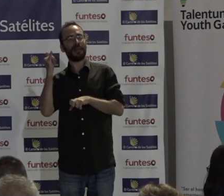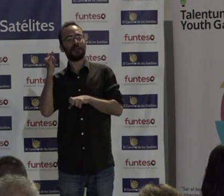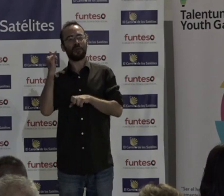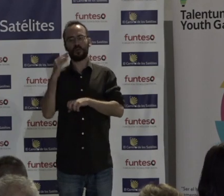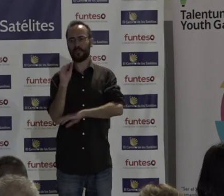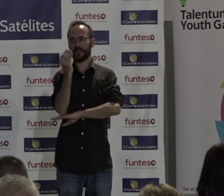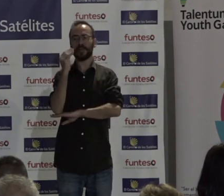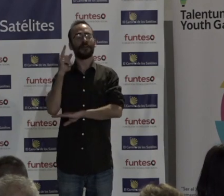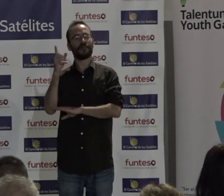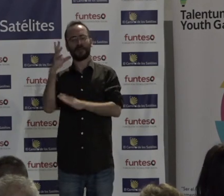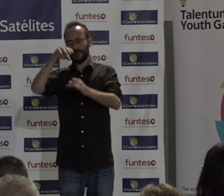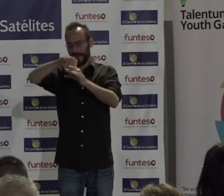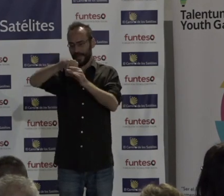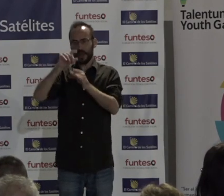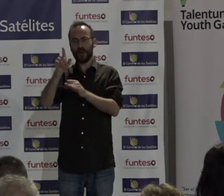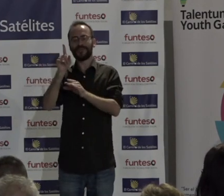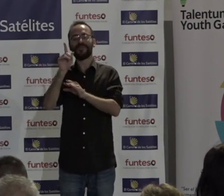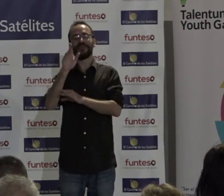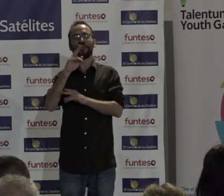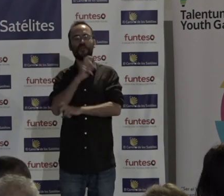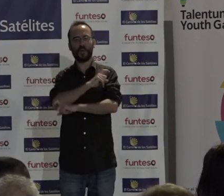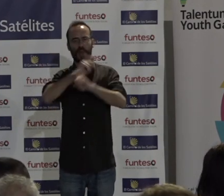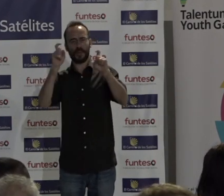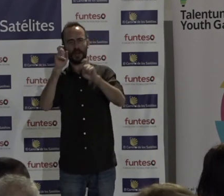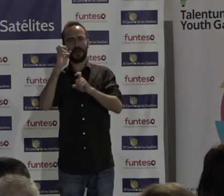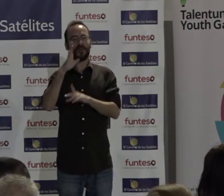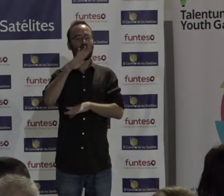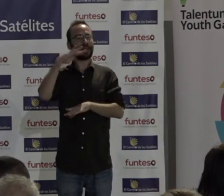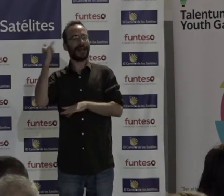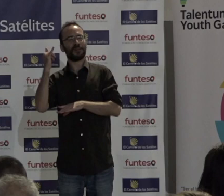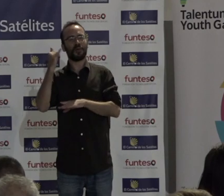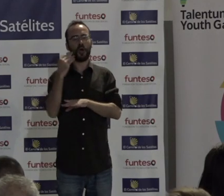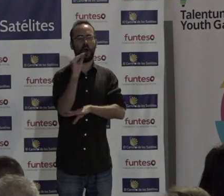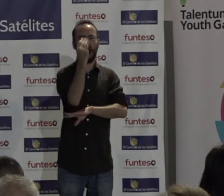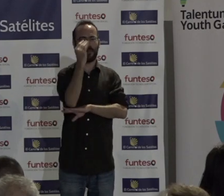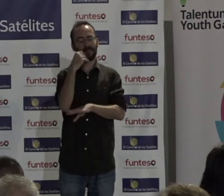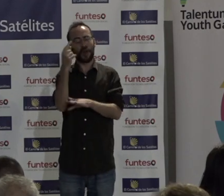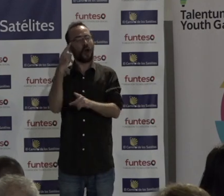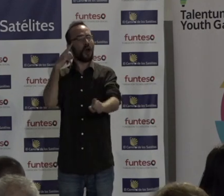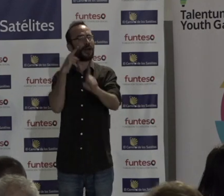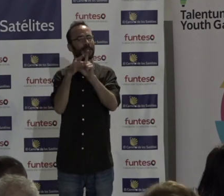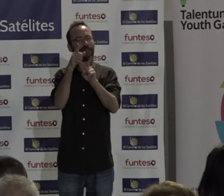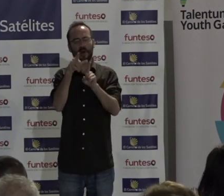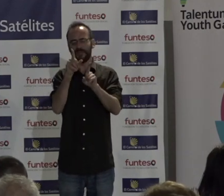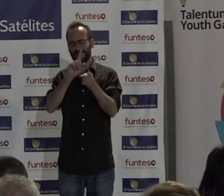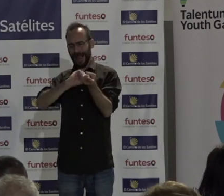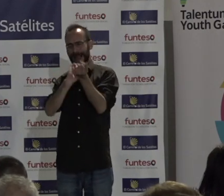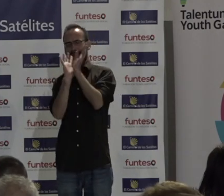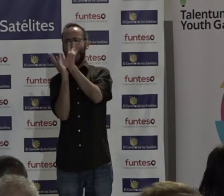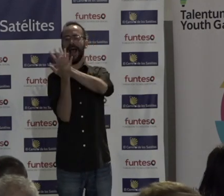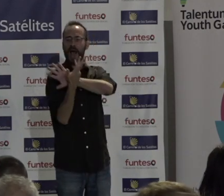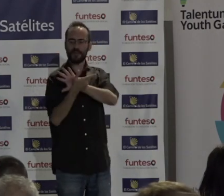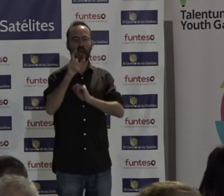de la Fundación FASE, y lo que promueve es el talento como motor de cambio, sobre todo